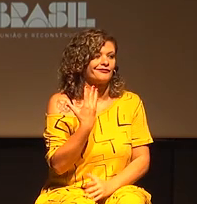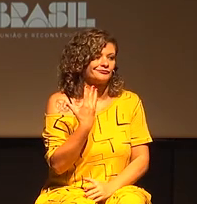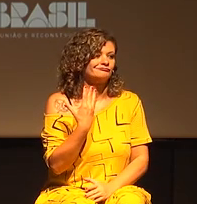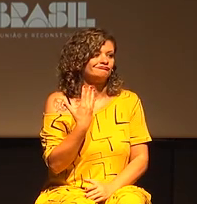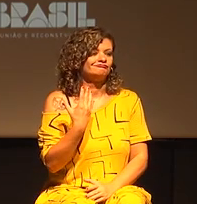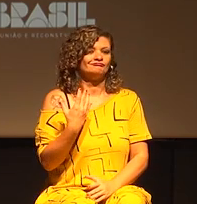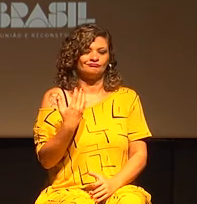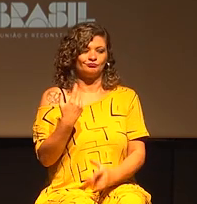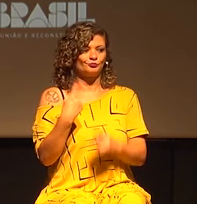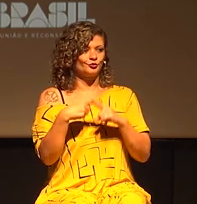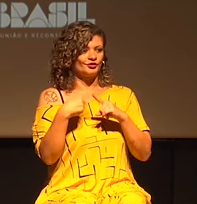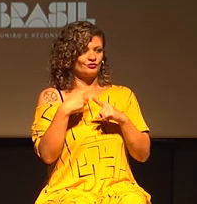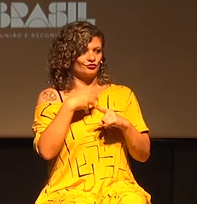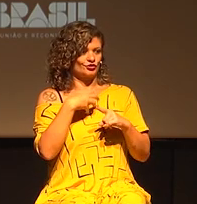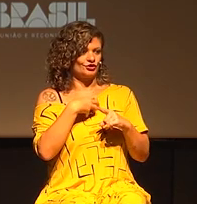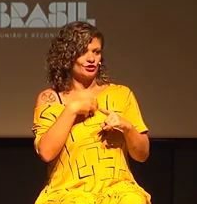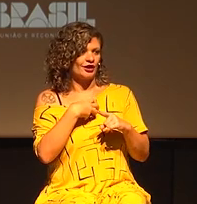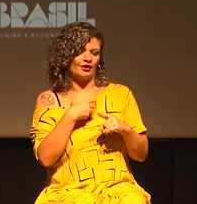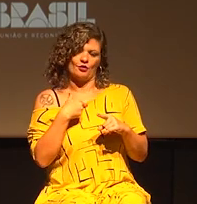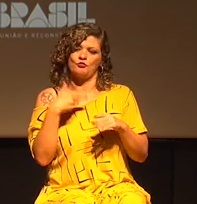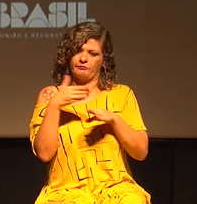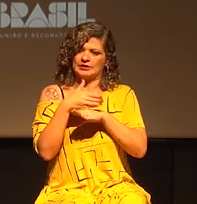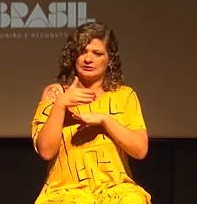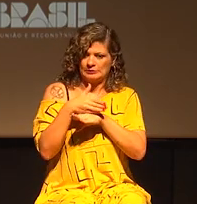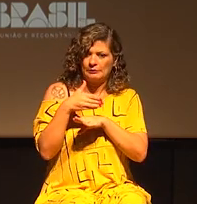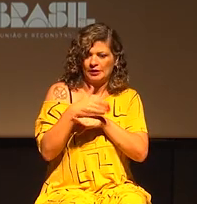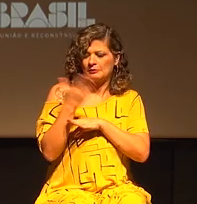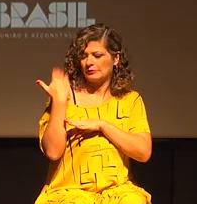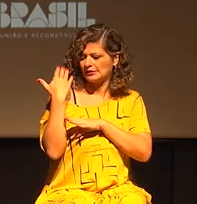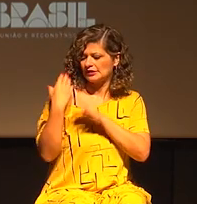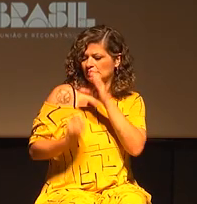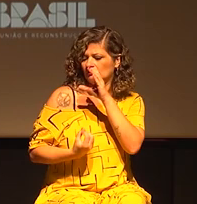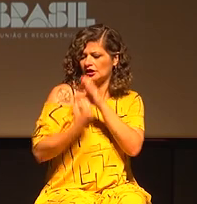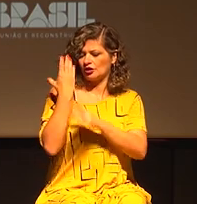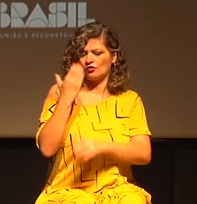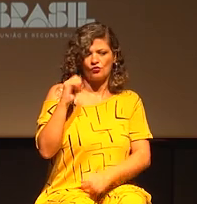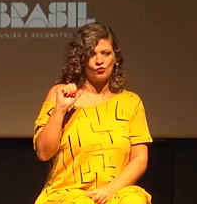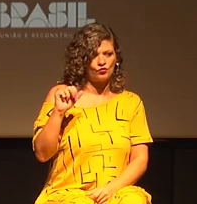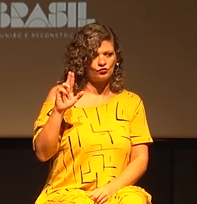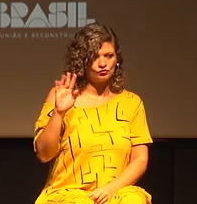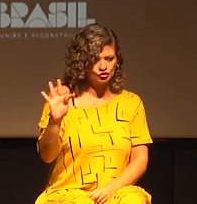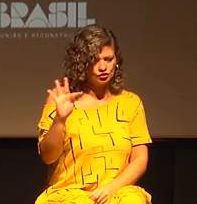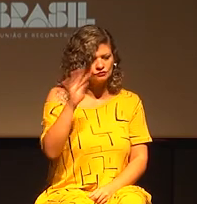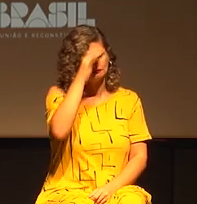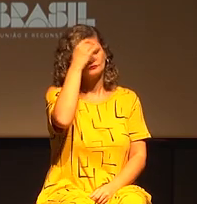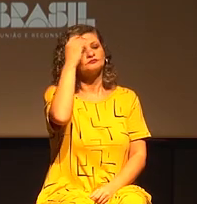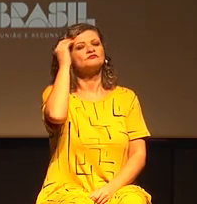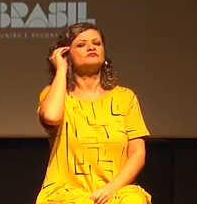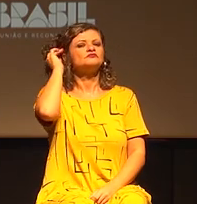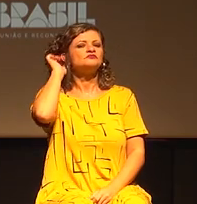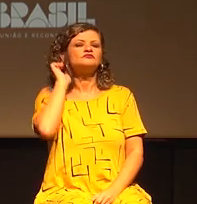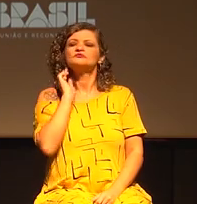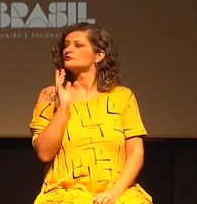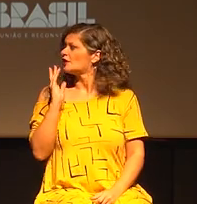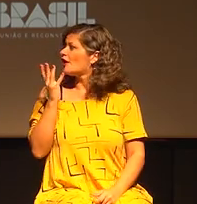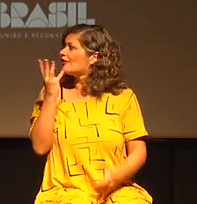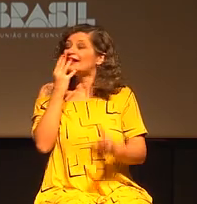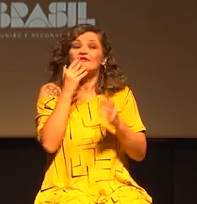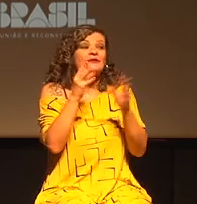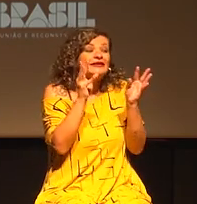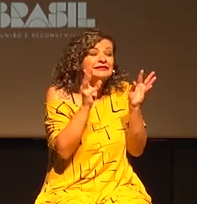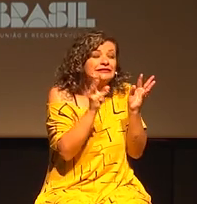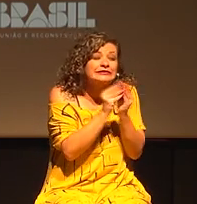forma que aconteceu porque eu participei né da da fundação da C né E só queria te pedir que você fosse mais